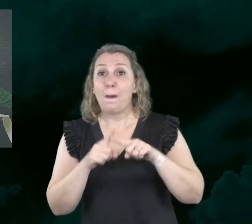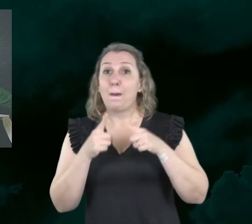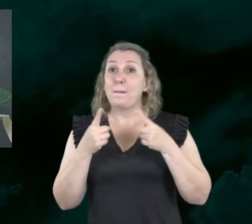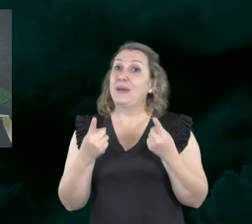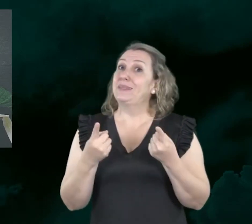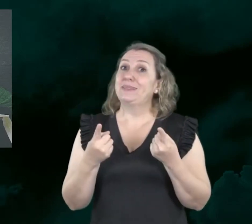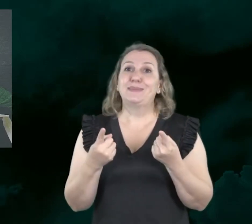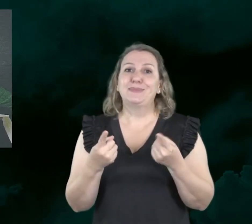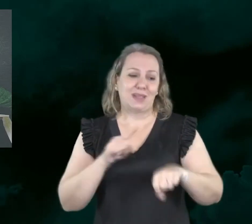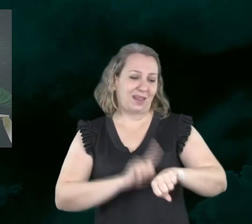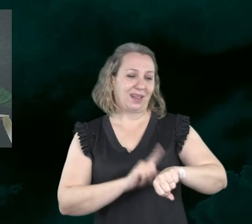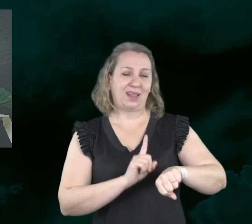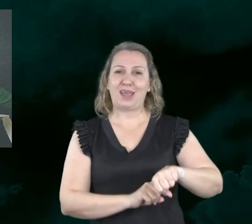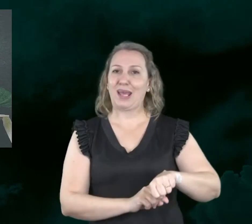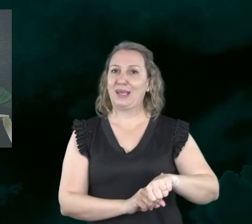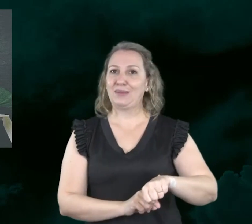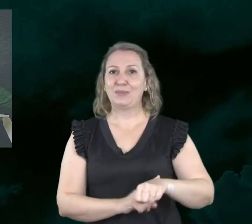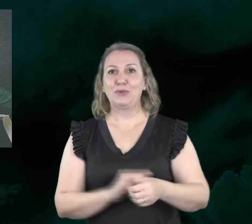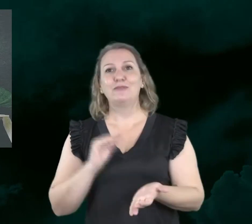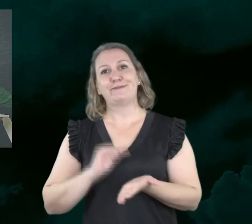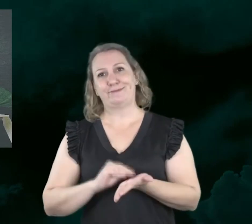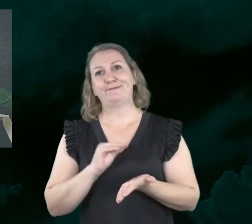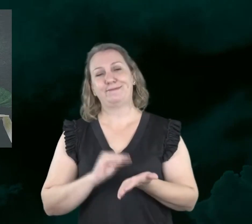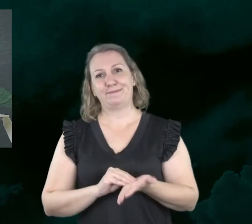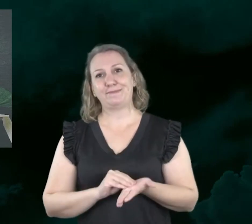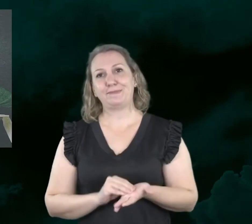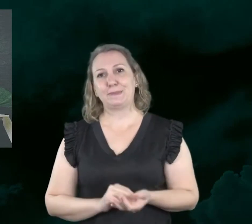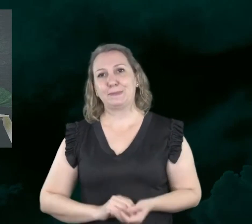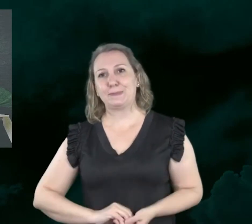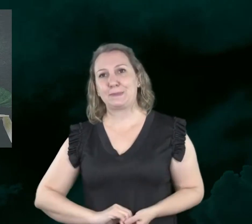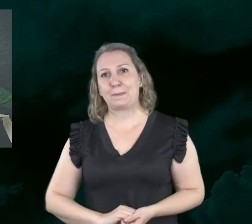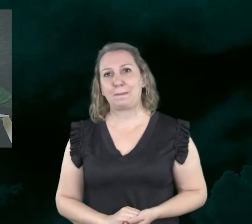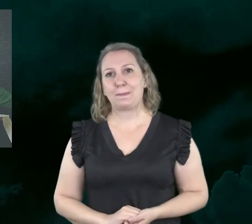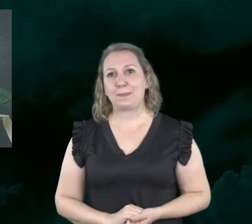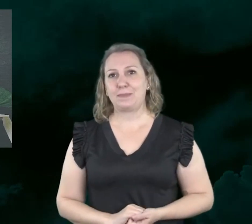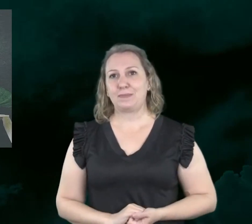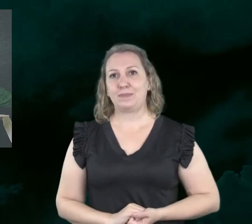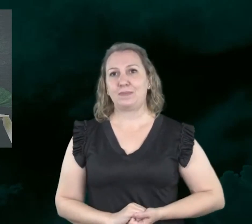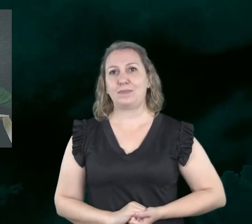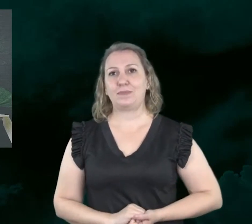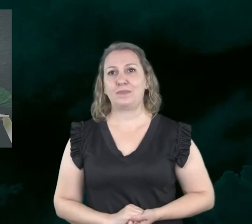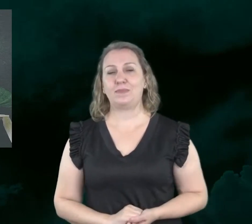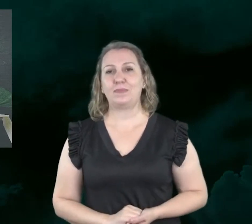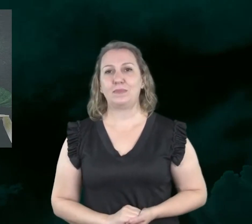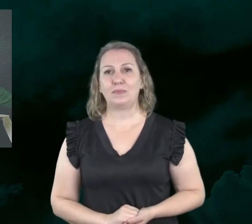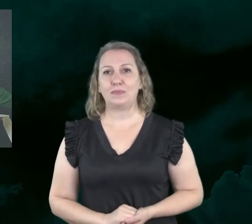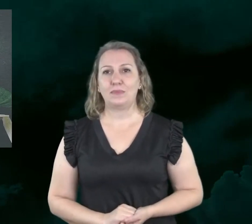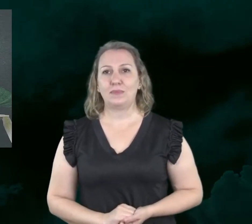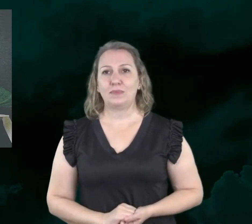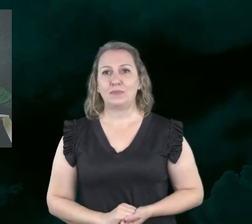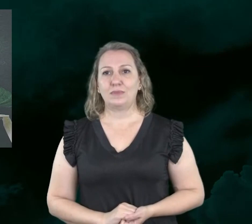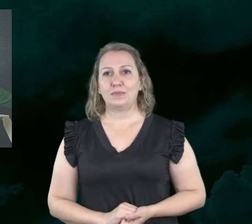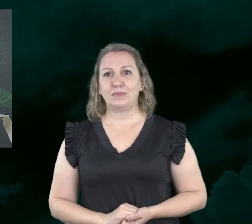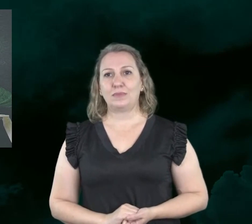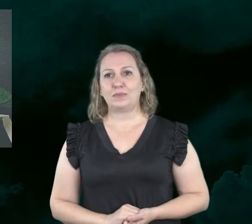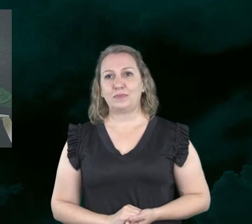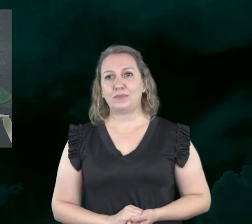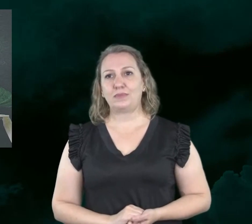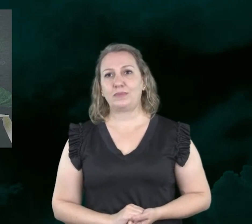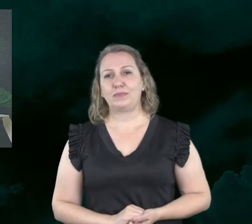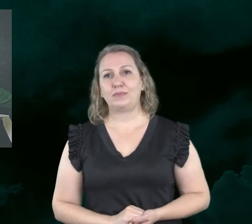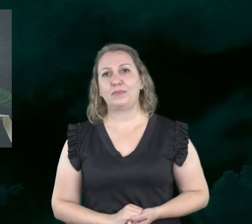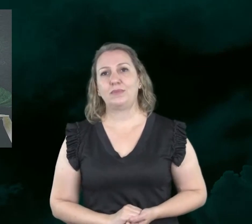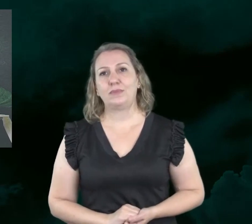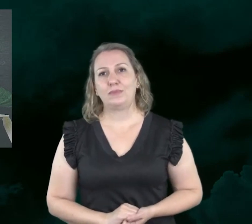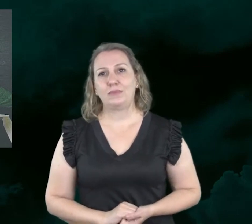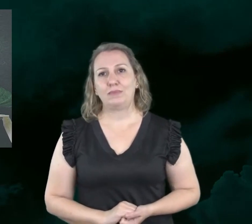leio mais coisas, mas eu quero chegar a esse ponto aqui. Eu vou encurtar